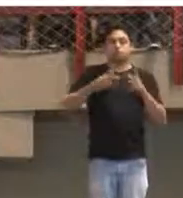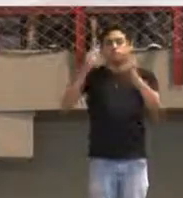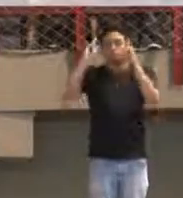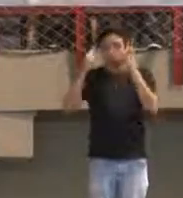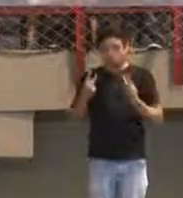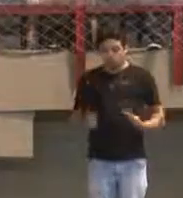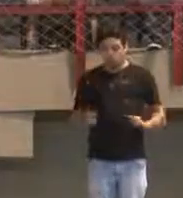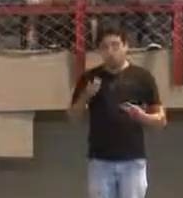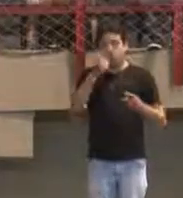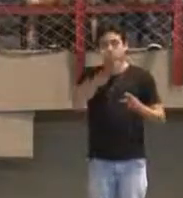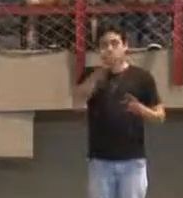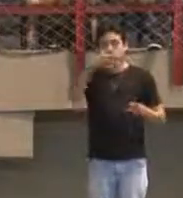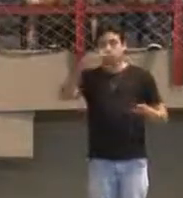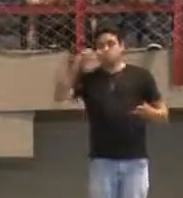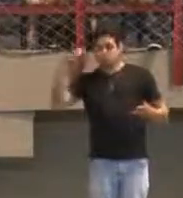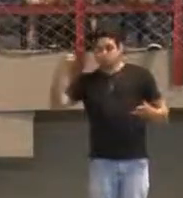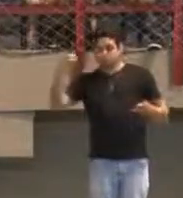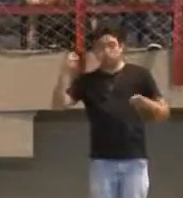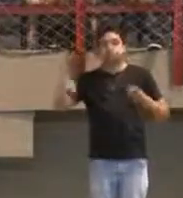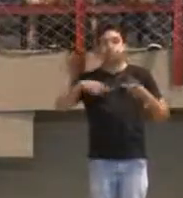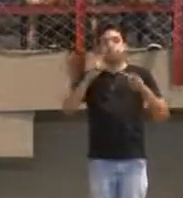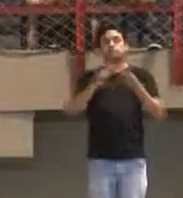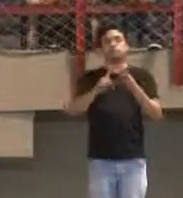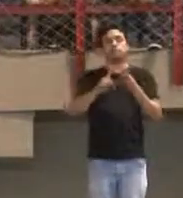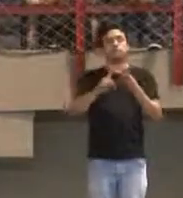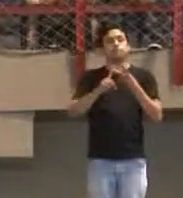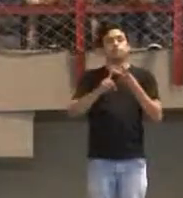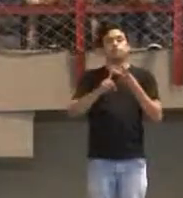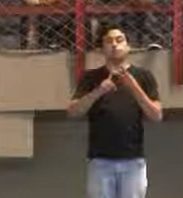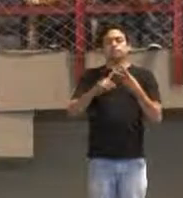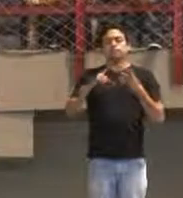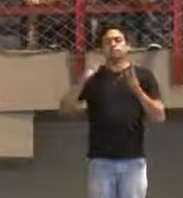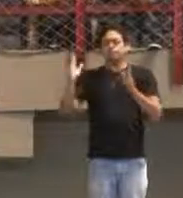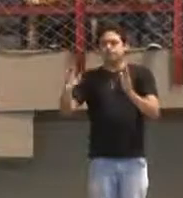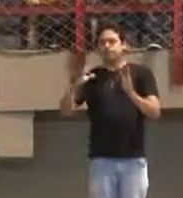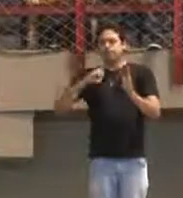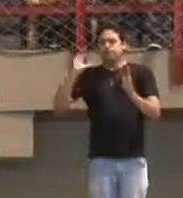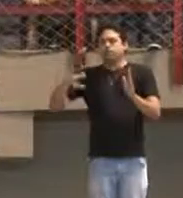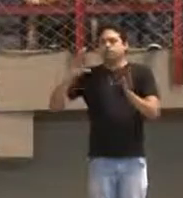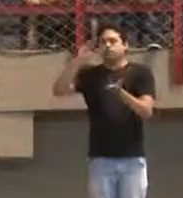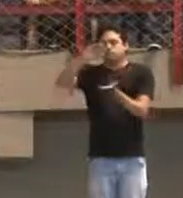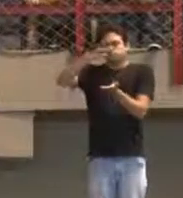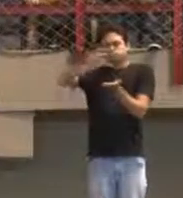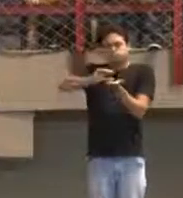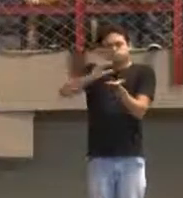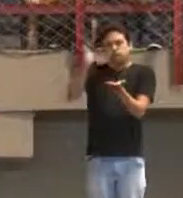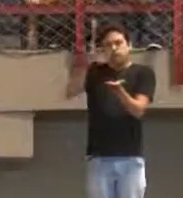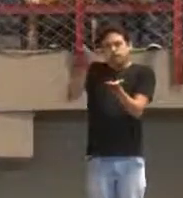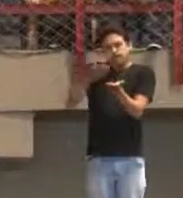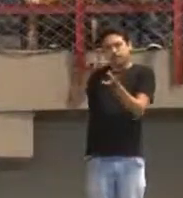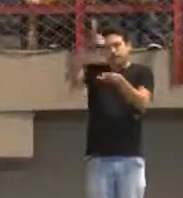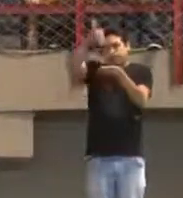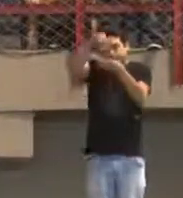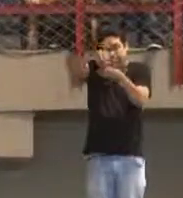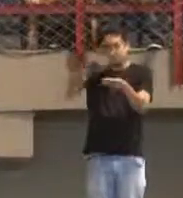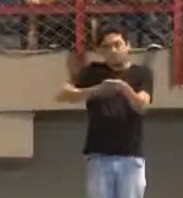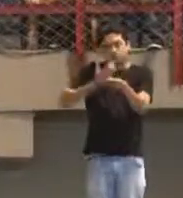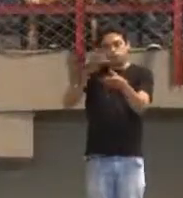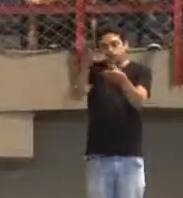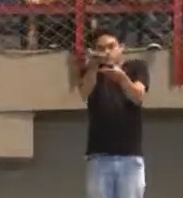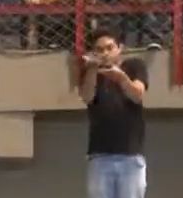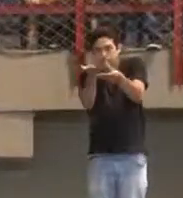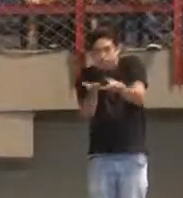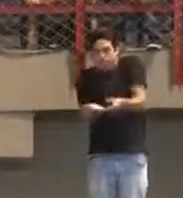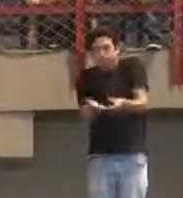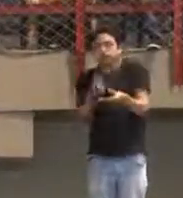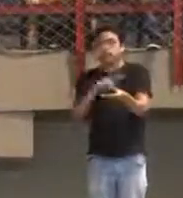humanista, que é 1400, você tem livros para colocar essas poesias.